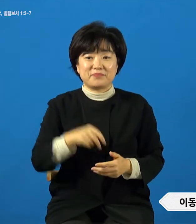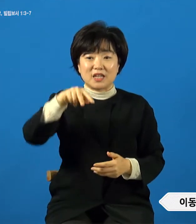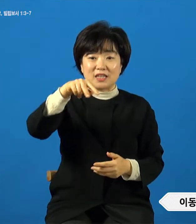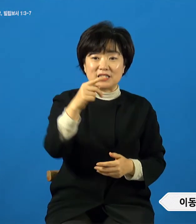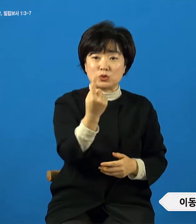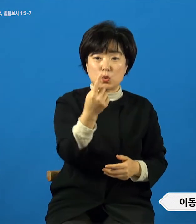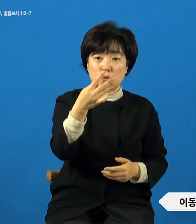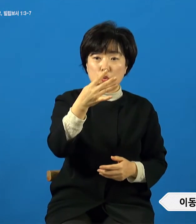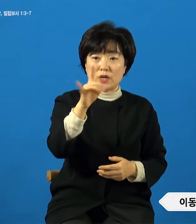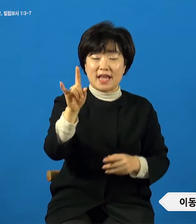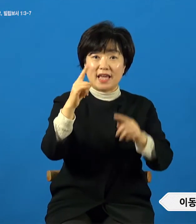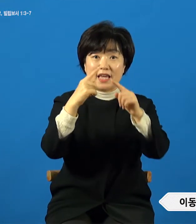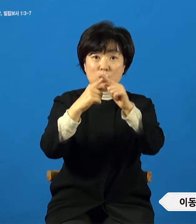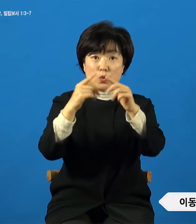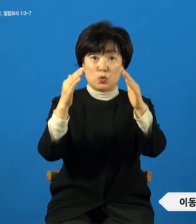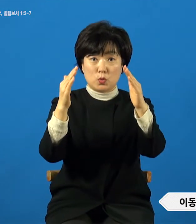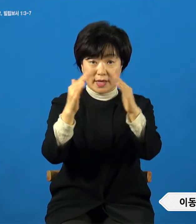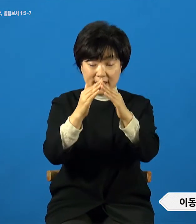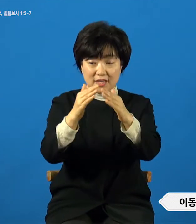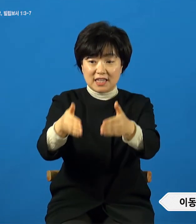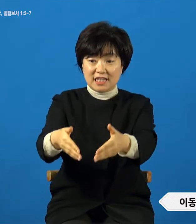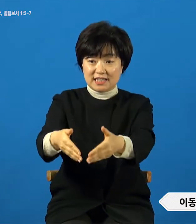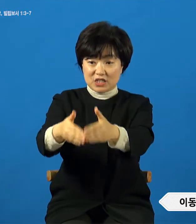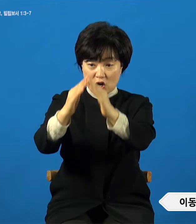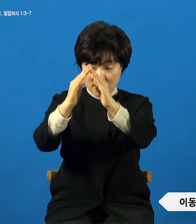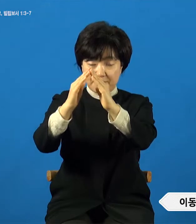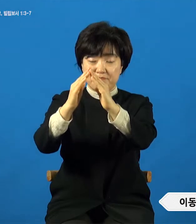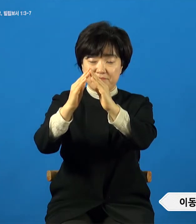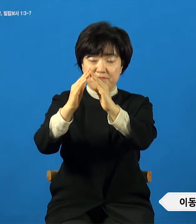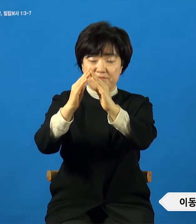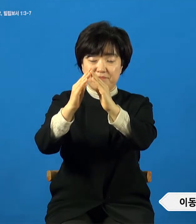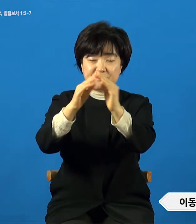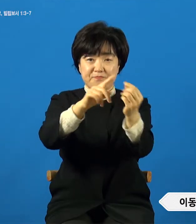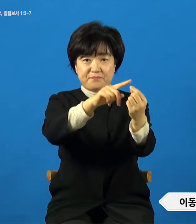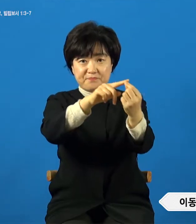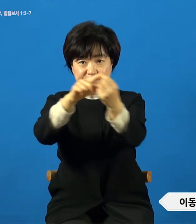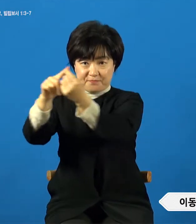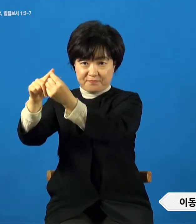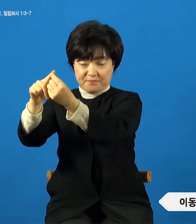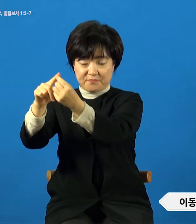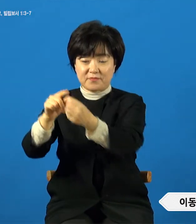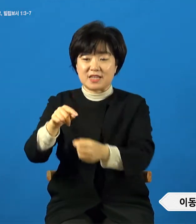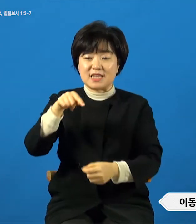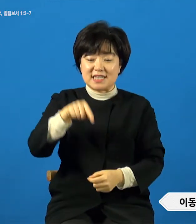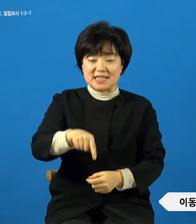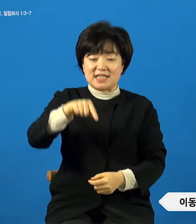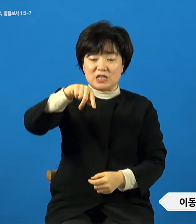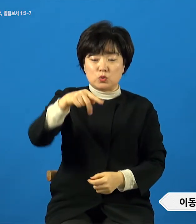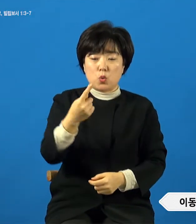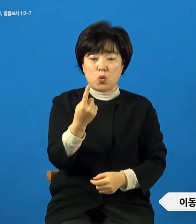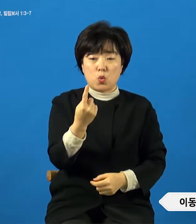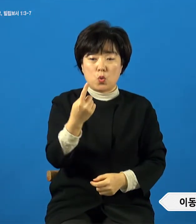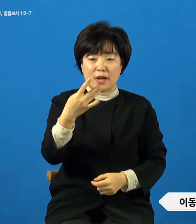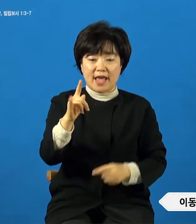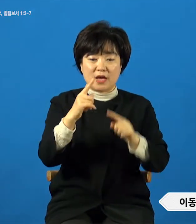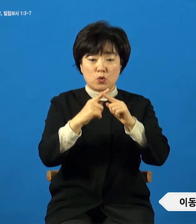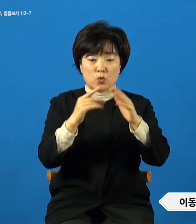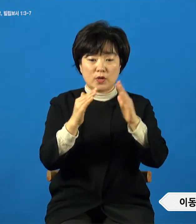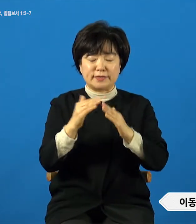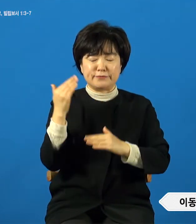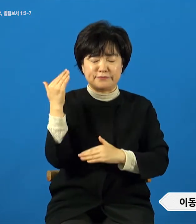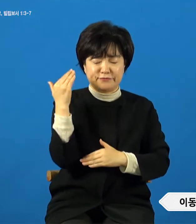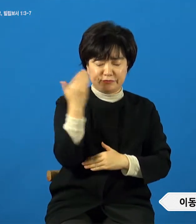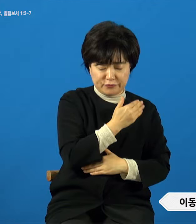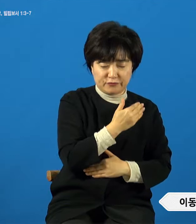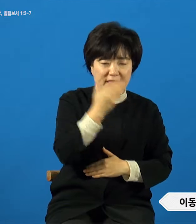소래교회 설립 약사의 첫 문장은 이런 말로 기록되어 있습니다. 본 소래교회는 순수한 우리 조상들에